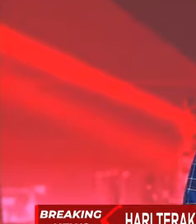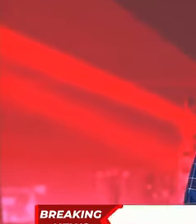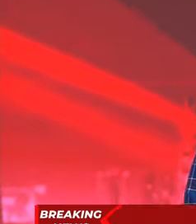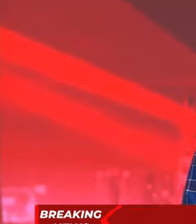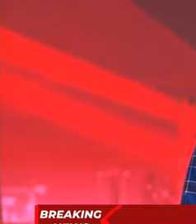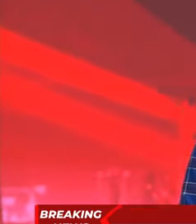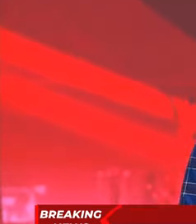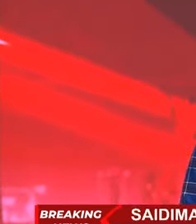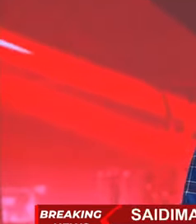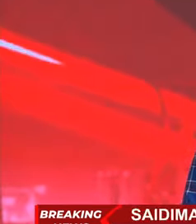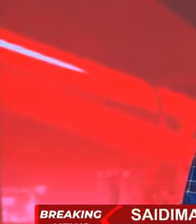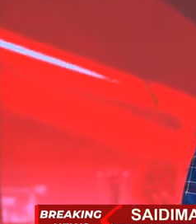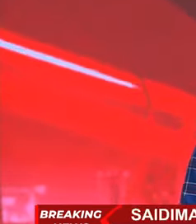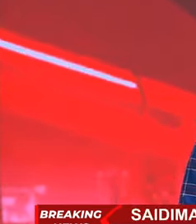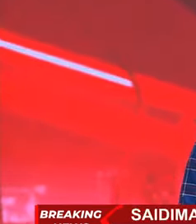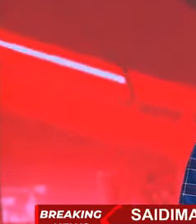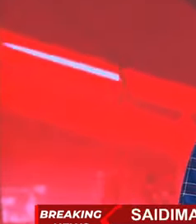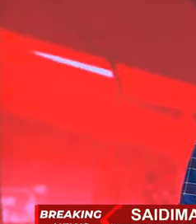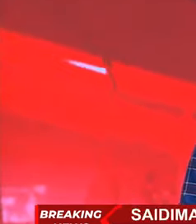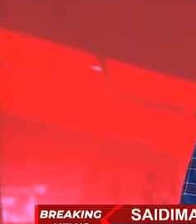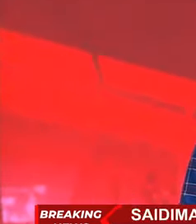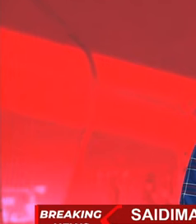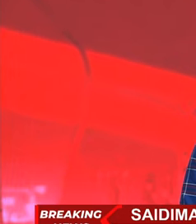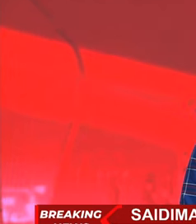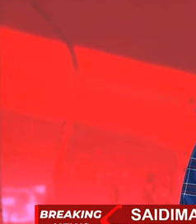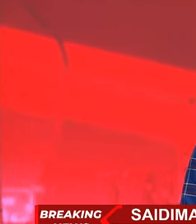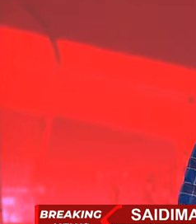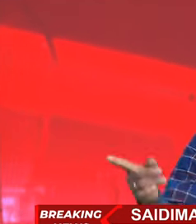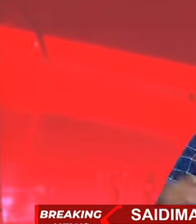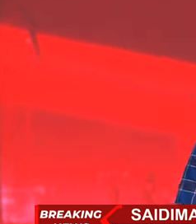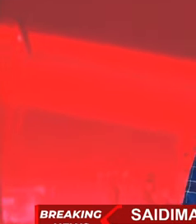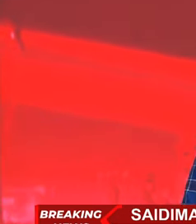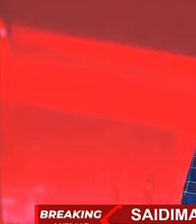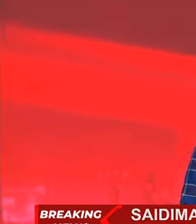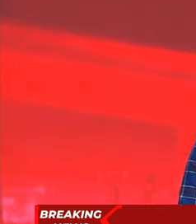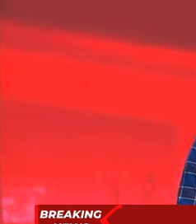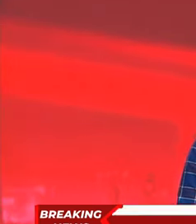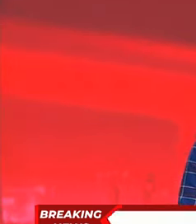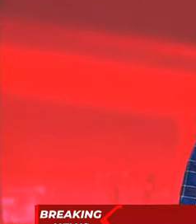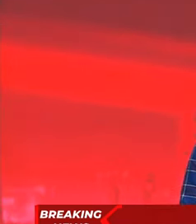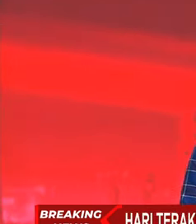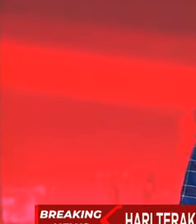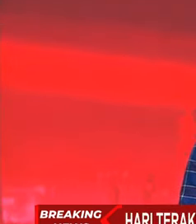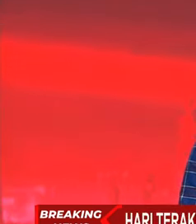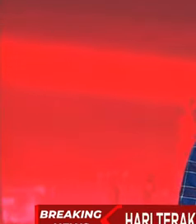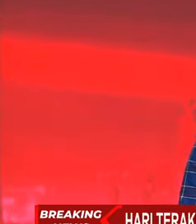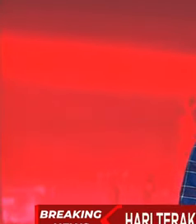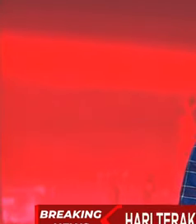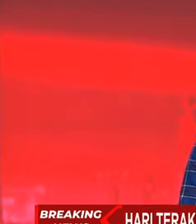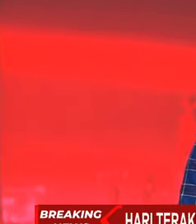target e besar dari iwn ker Saya kira itu cukup realistis ya yang pertama tadi bahwa ini adalah kandangnya